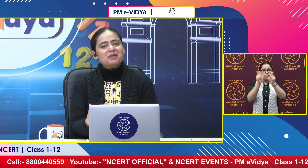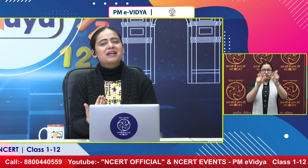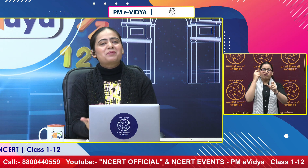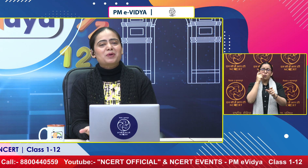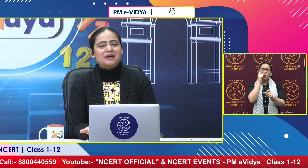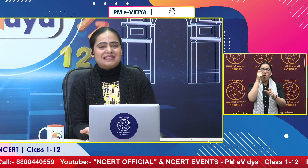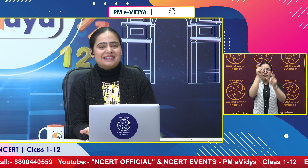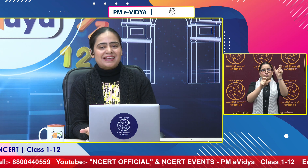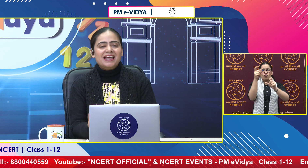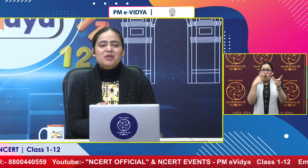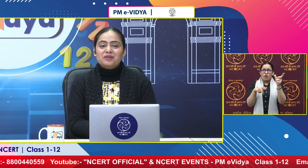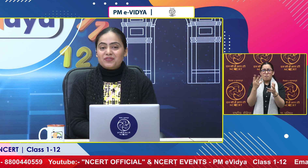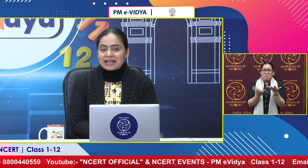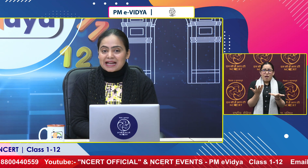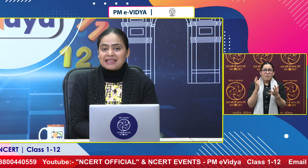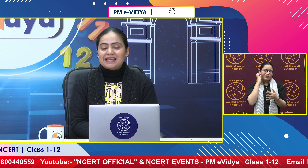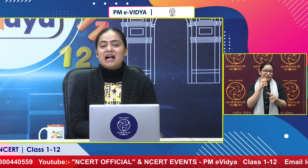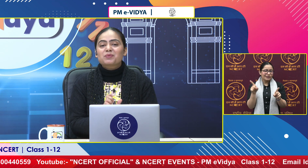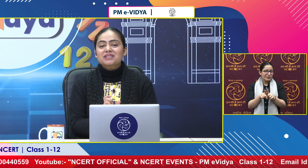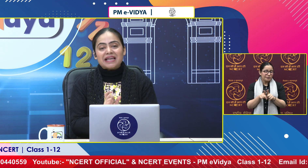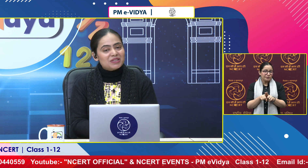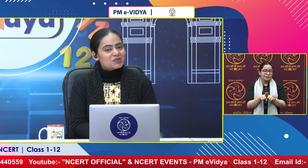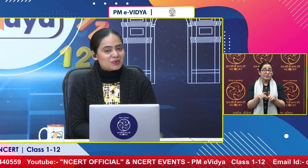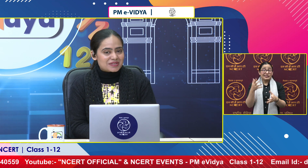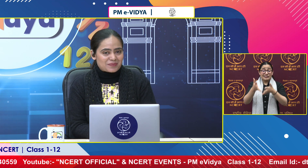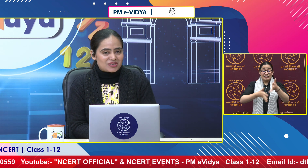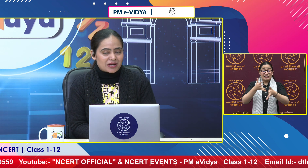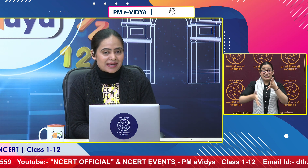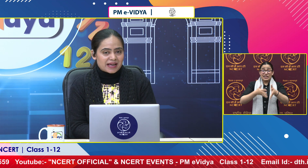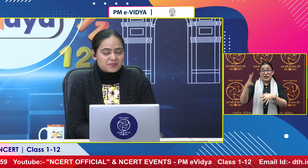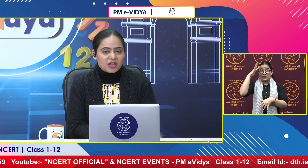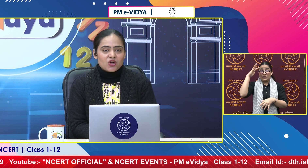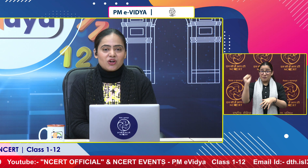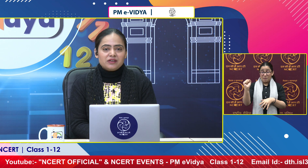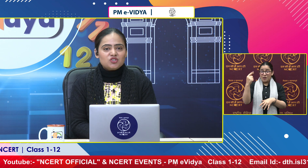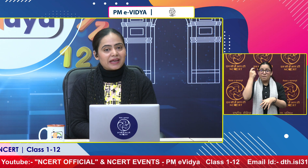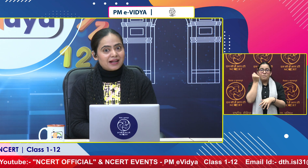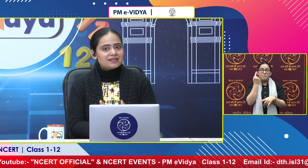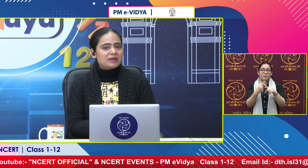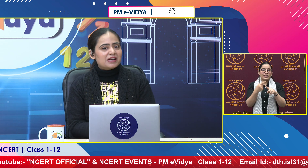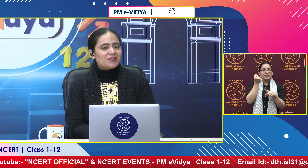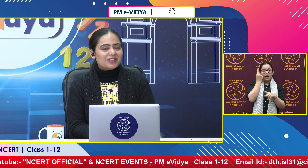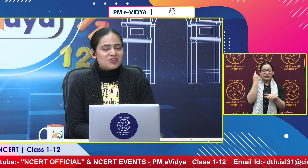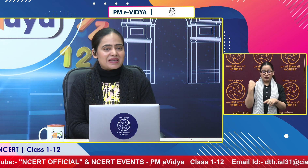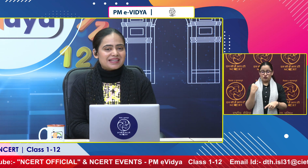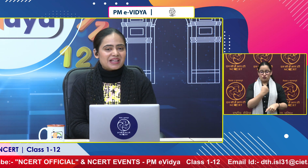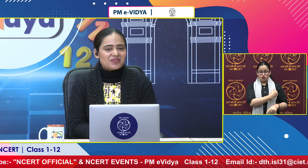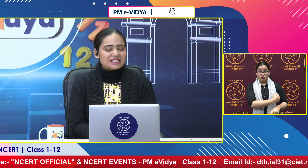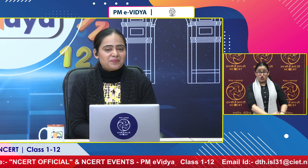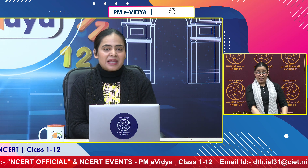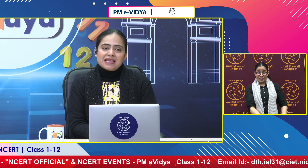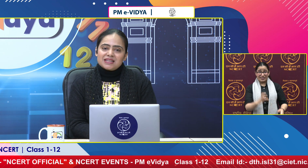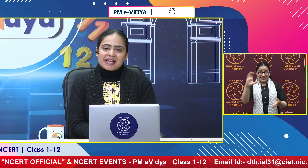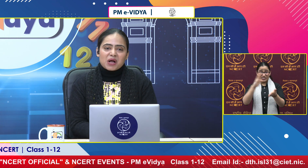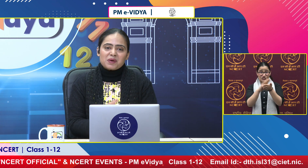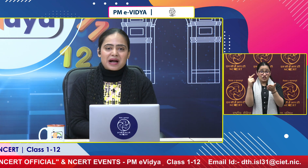इसके बारे में भी आप और पढ़ सकते हैं, बट फिलहाल के लिए आपको साइन तो ज़रूर समझ आ गया है। और चाइना का साइन भी काफ़ी इंटरेस्टिंग था